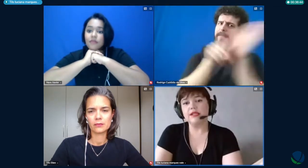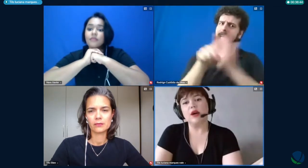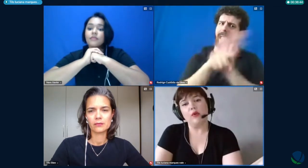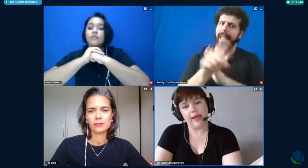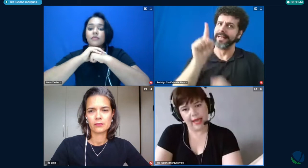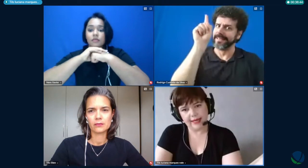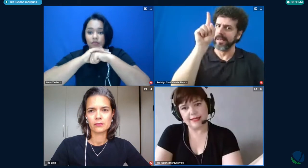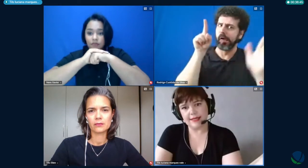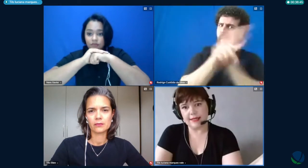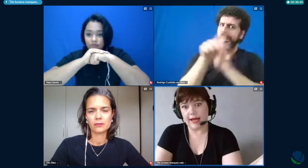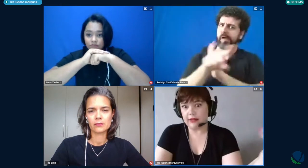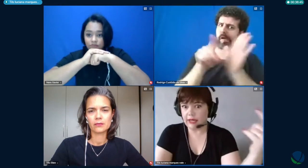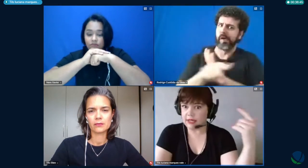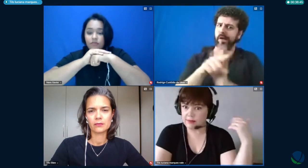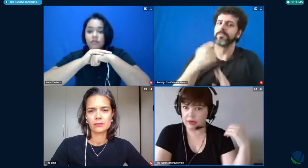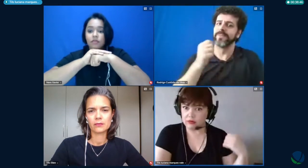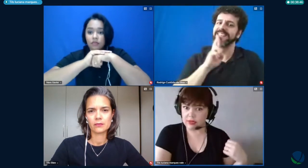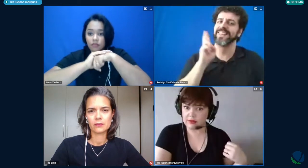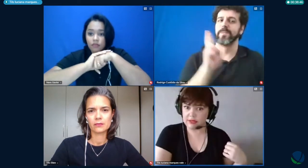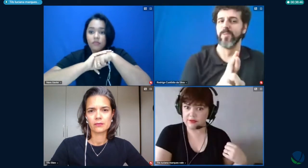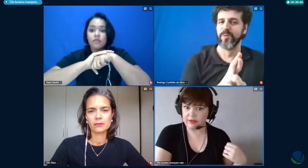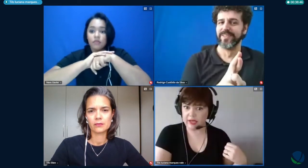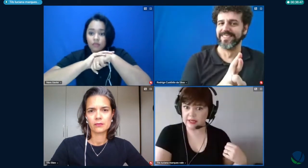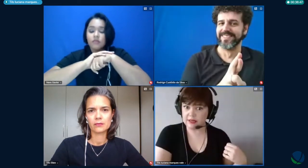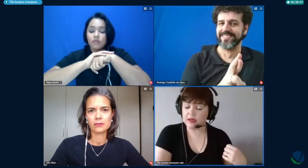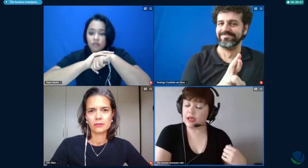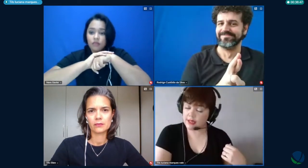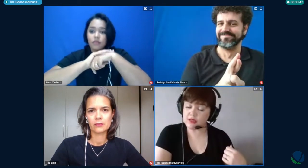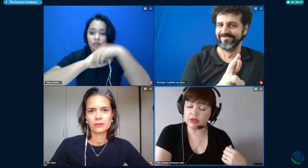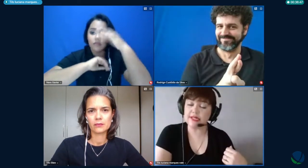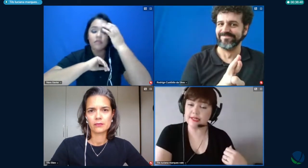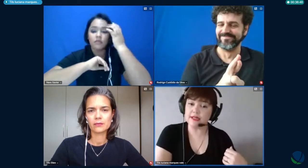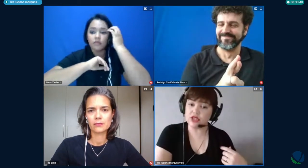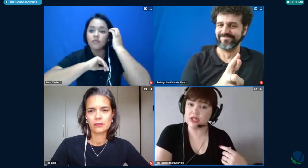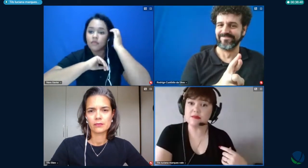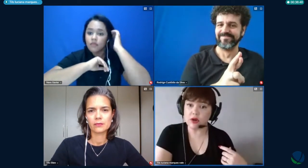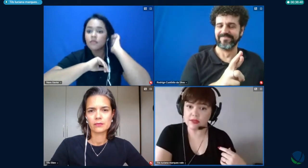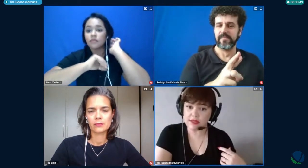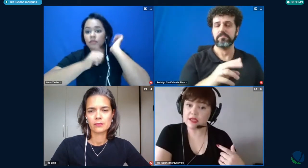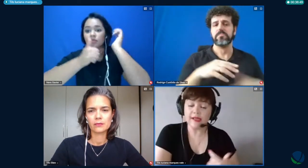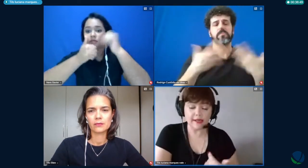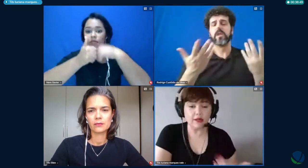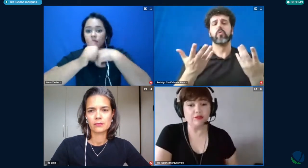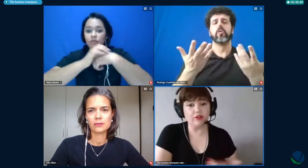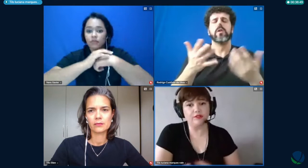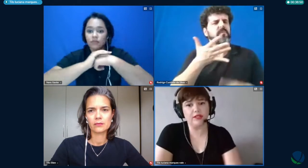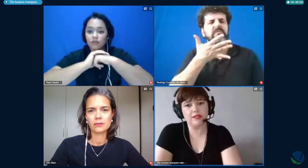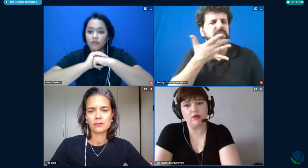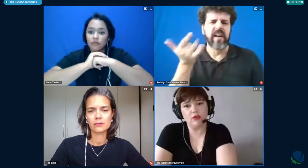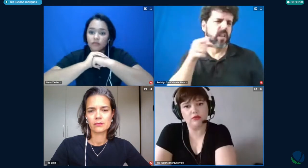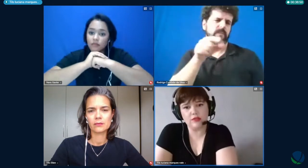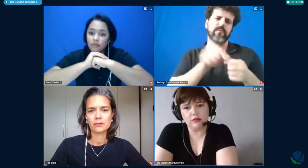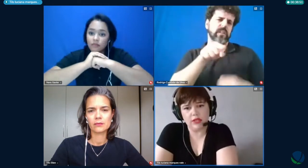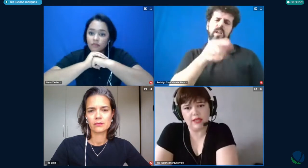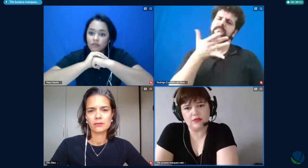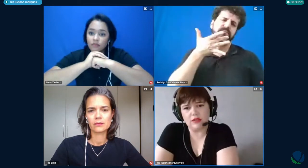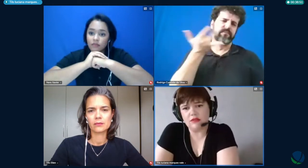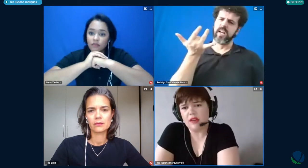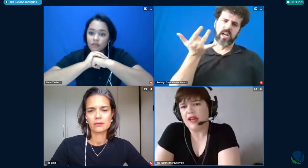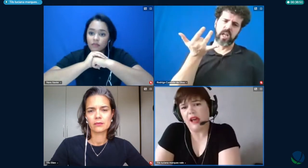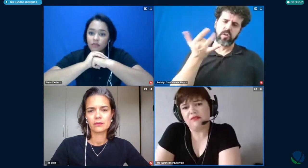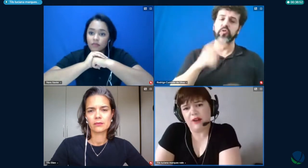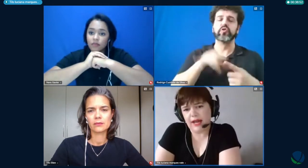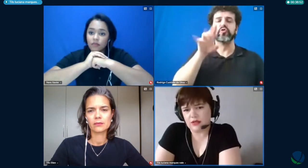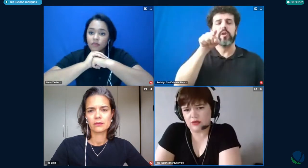pontuados. Então, é necessário aquelas perguntas que você fez. Elas são necessárias de respostas que não foram feitas ao longo do seu texto.